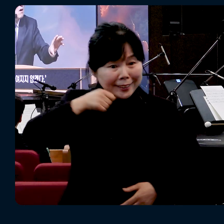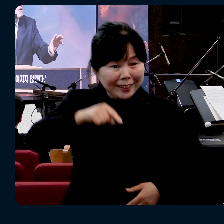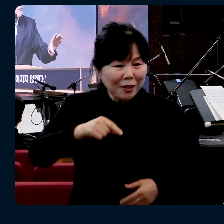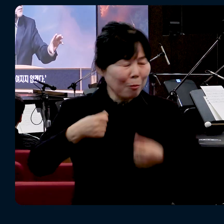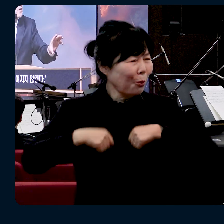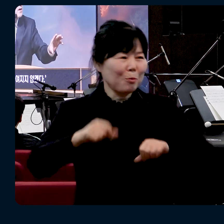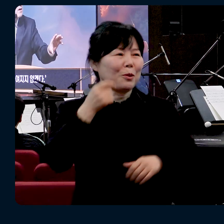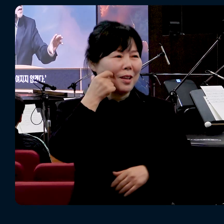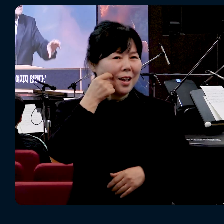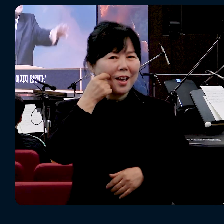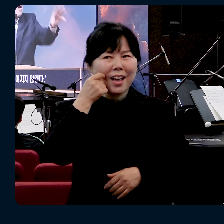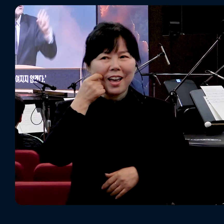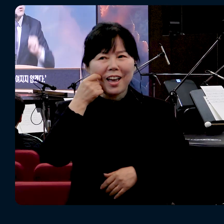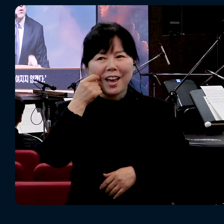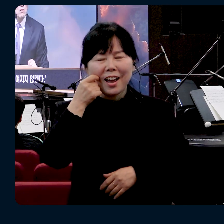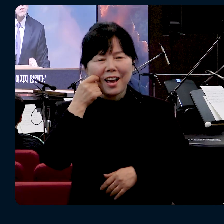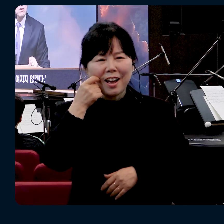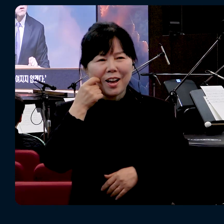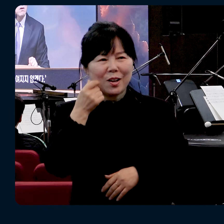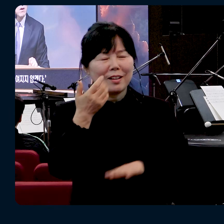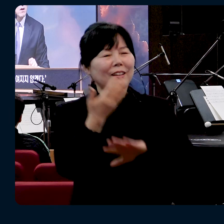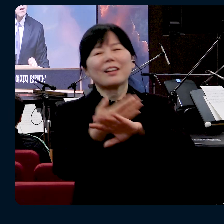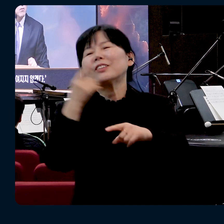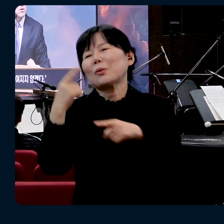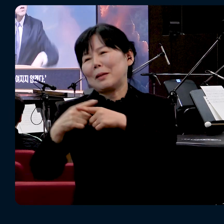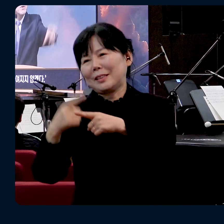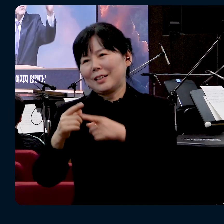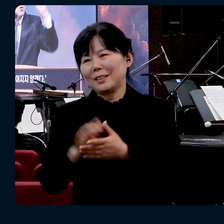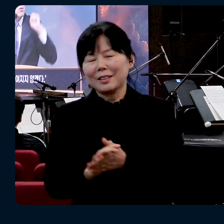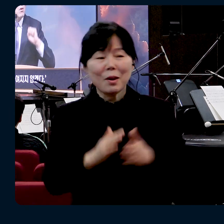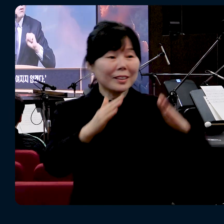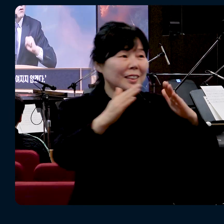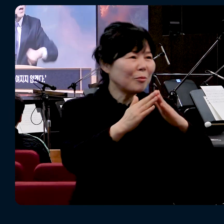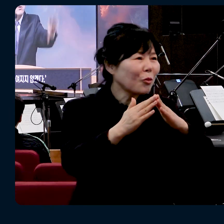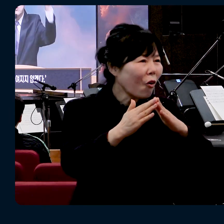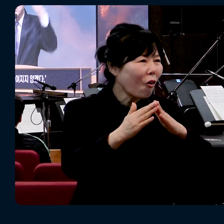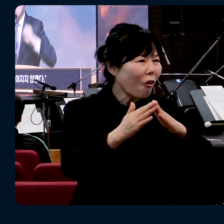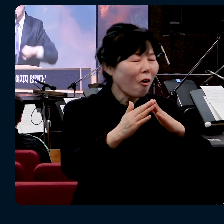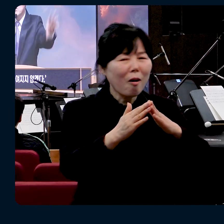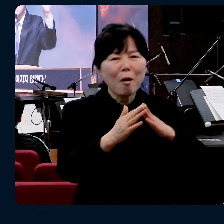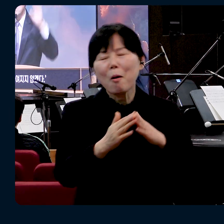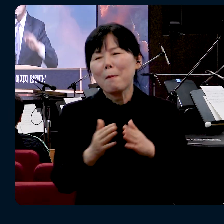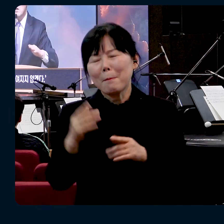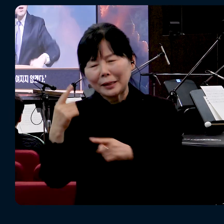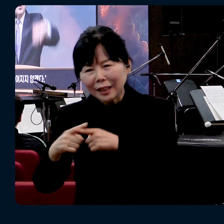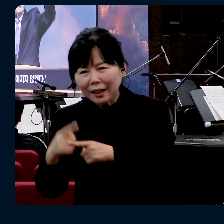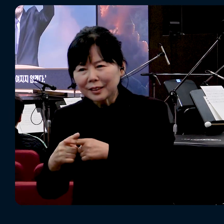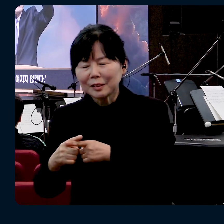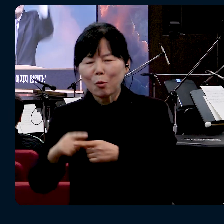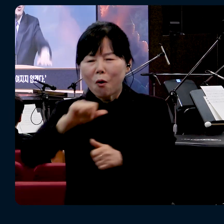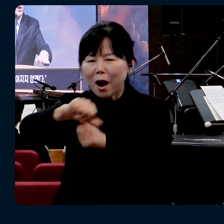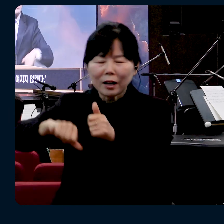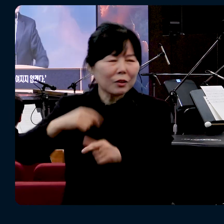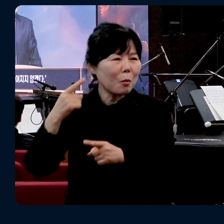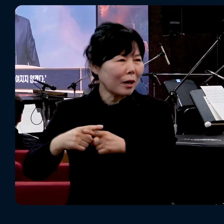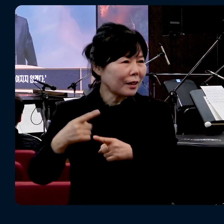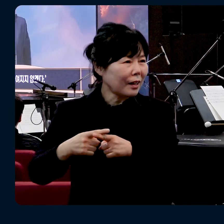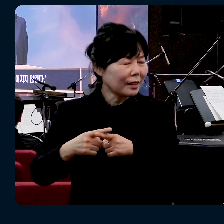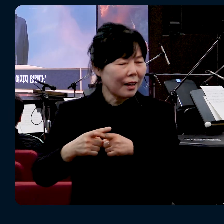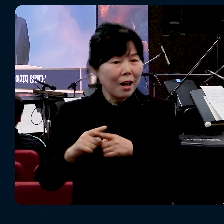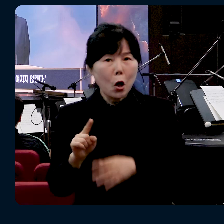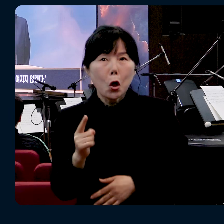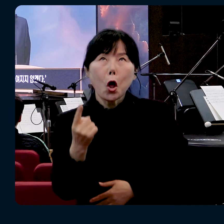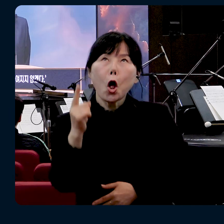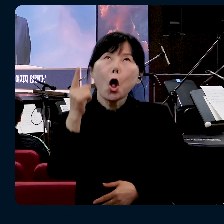입맛만 그렇습니까? 사는 게 다 그렇죠. 뭐 집이고 뭐 환경이고 옷이고 일단 높여놓으면 못